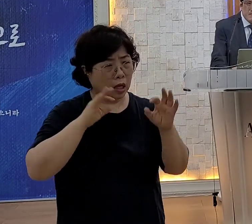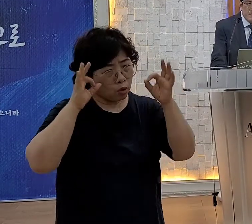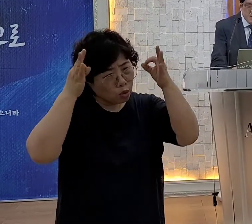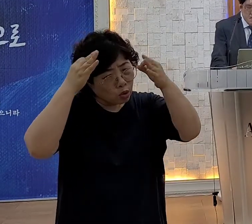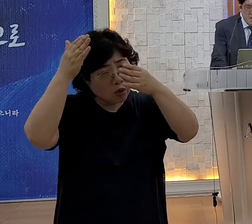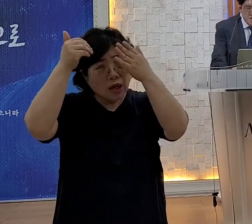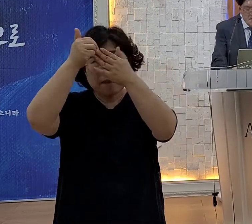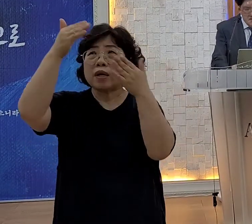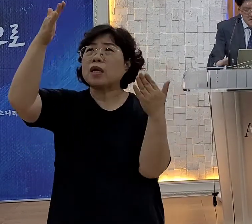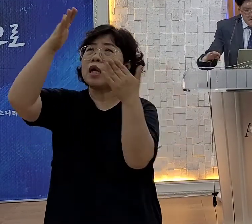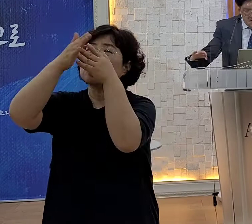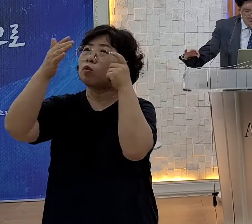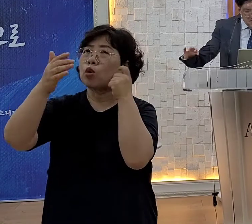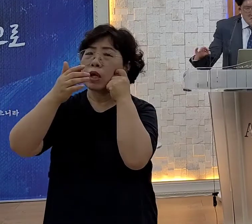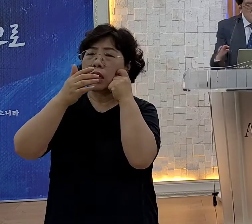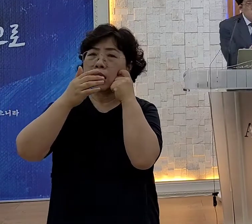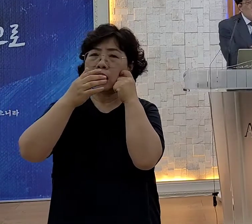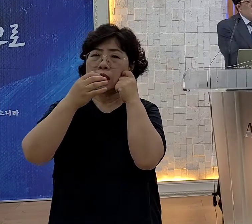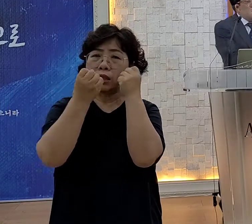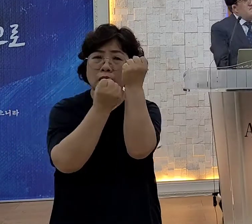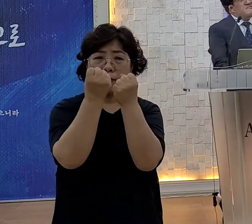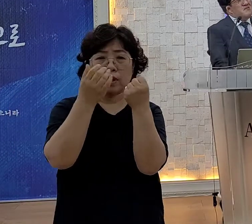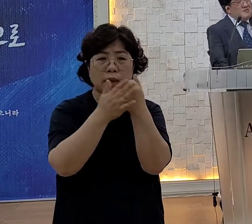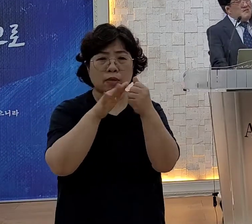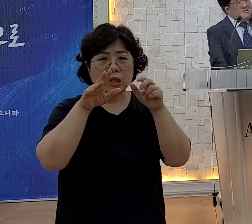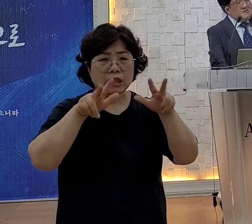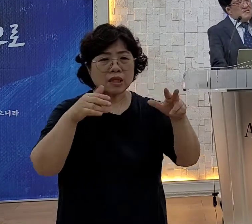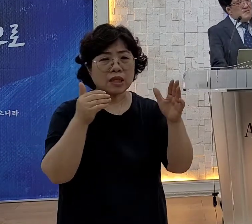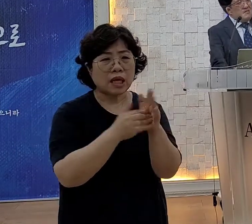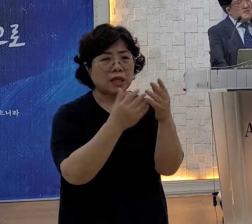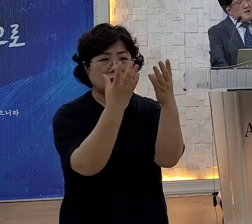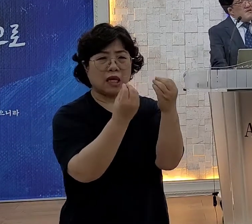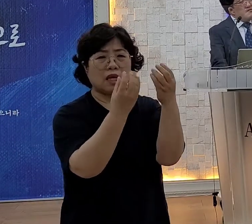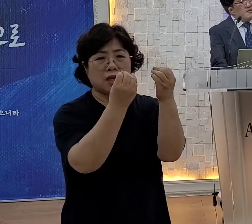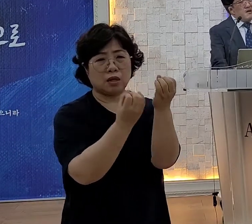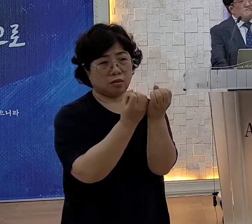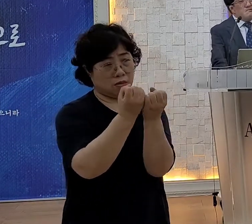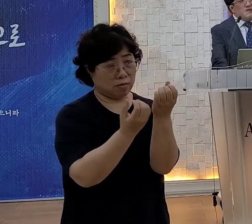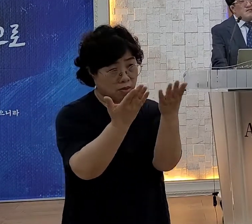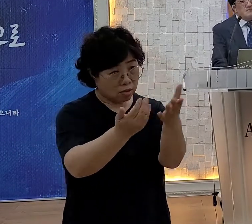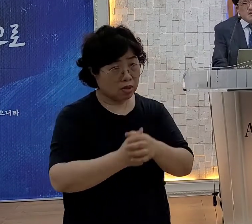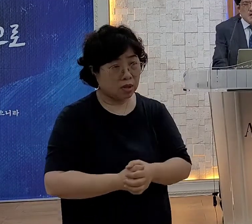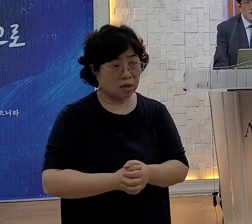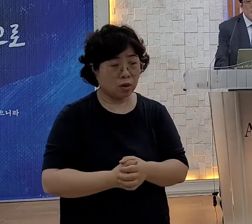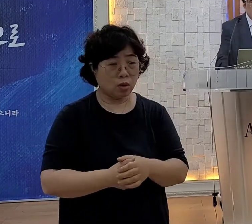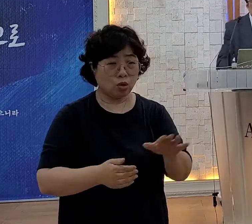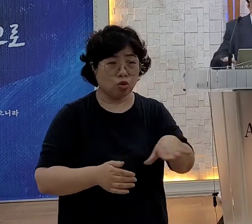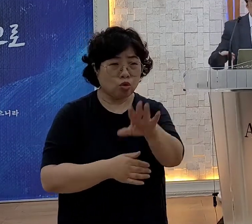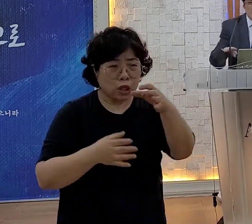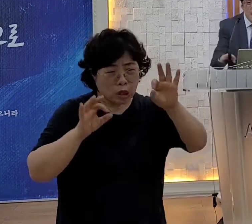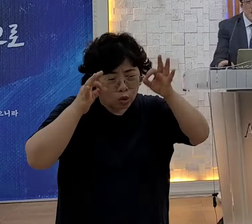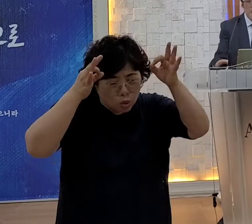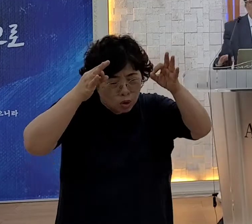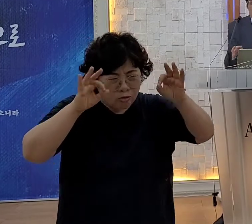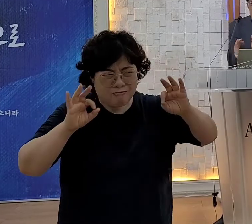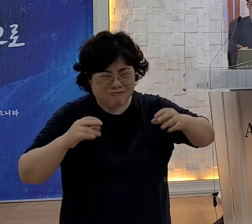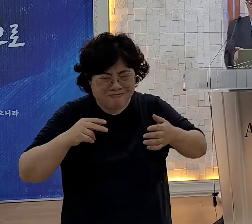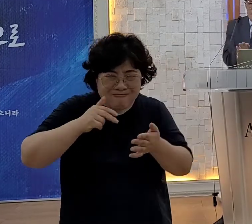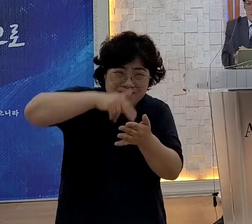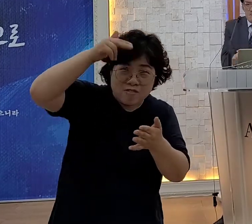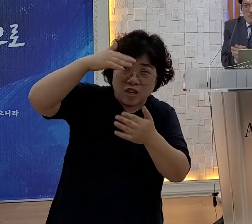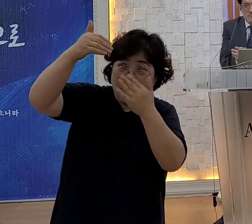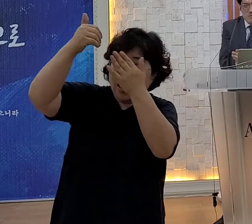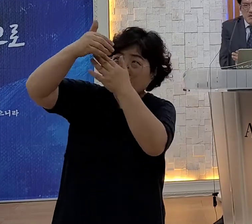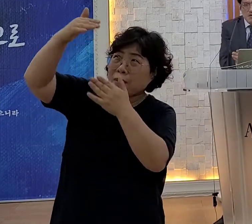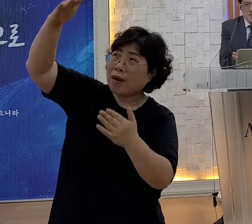거예요. 그래서, 자, 우리가 높이 뛰어서 하나님께 갈 수 있다는 자체가 한번 해볼까? 라는